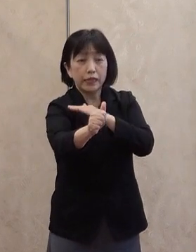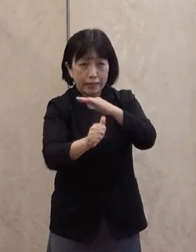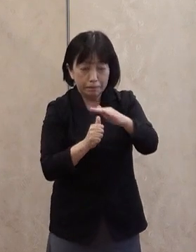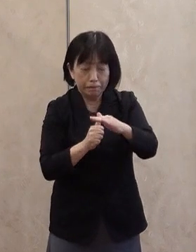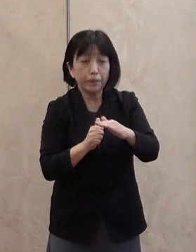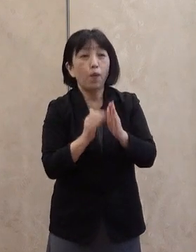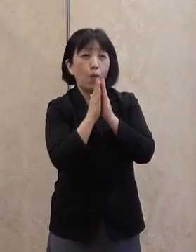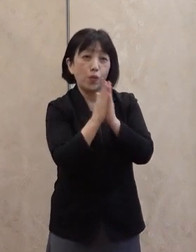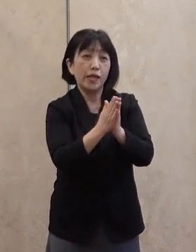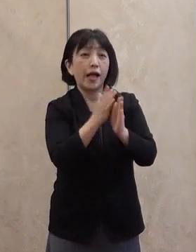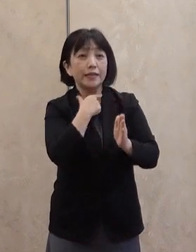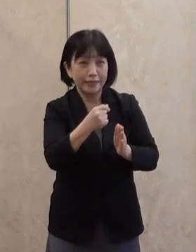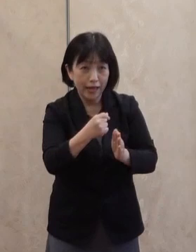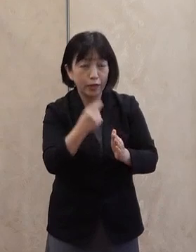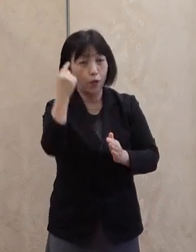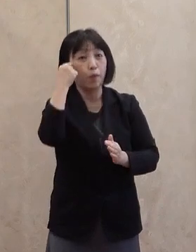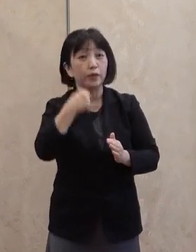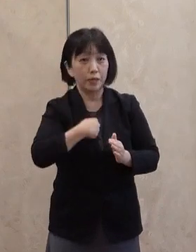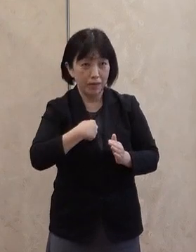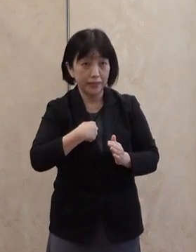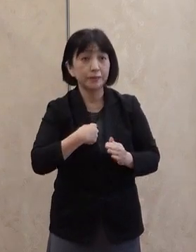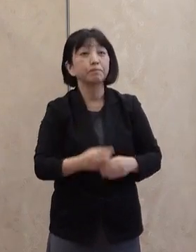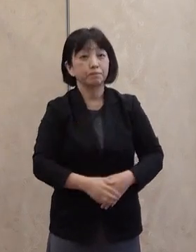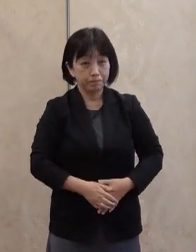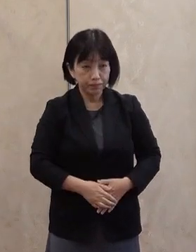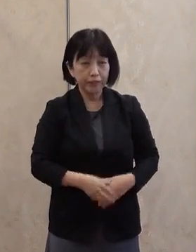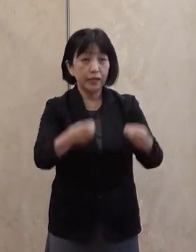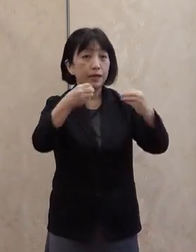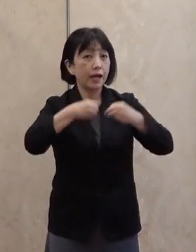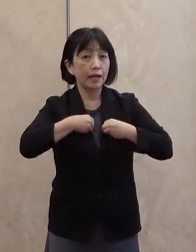したいと思います。感染状況の